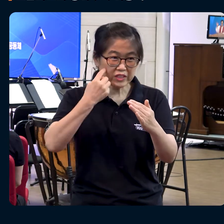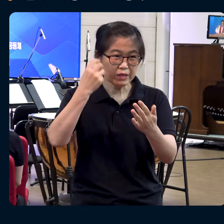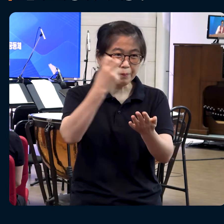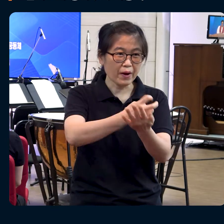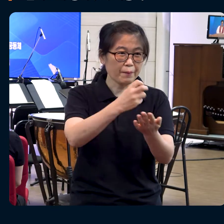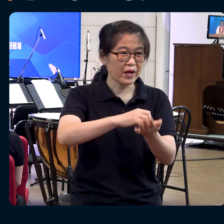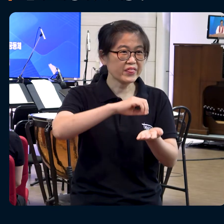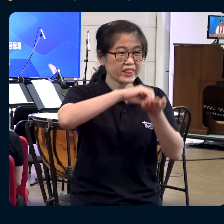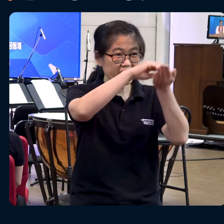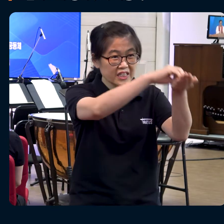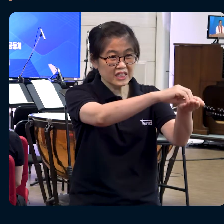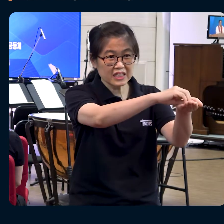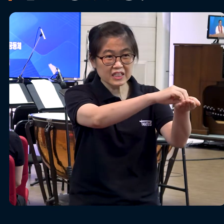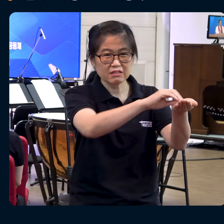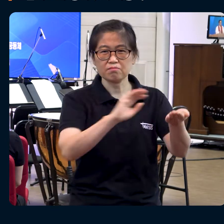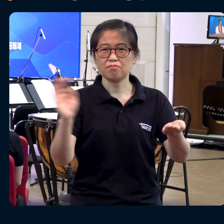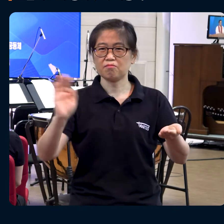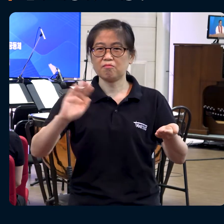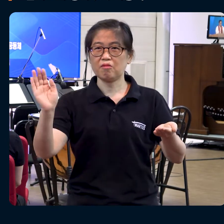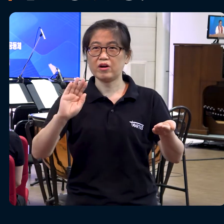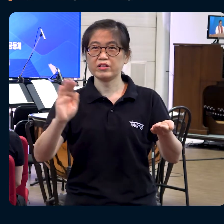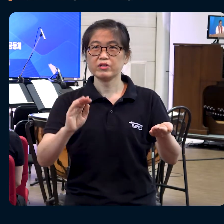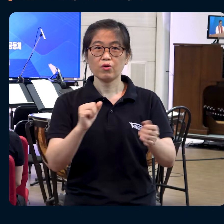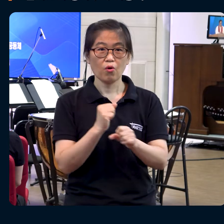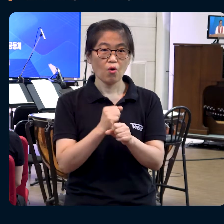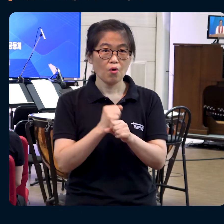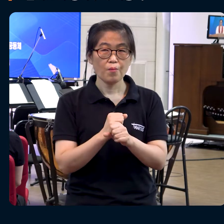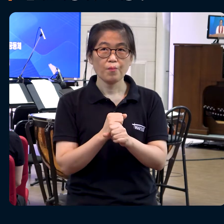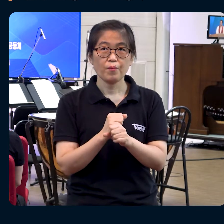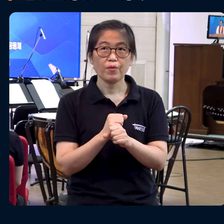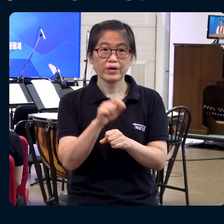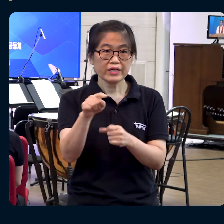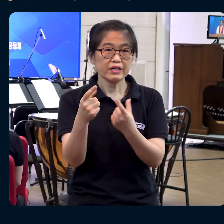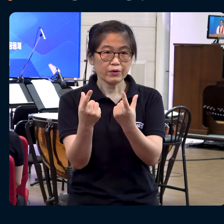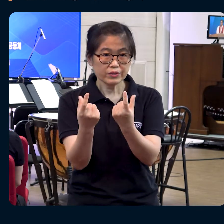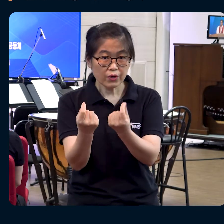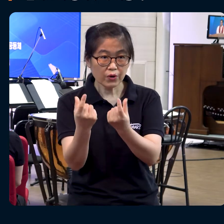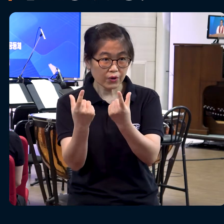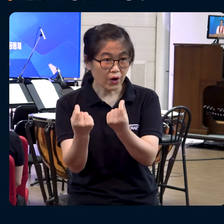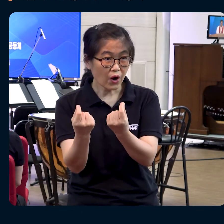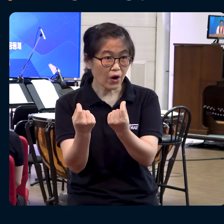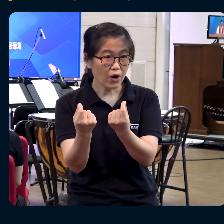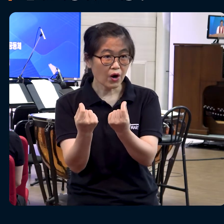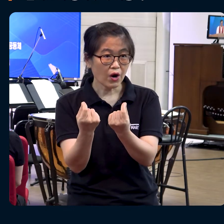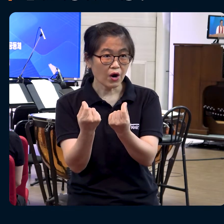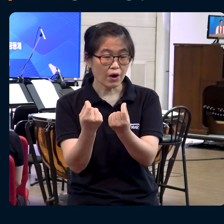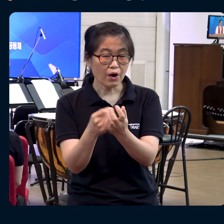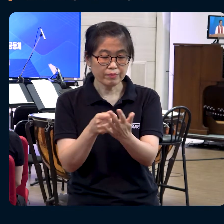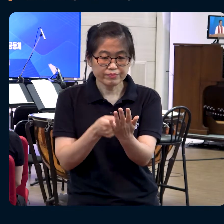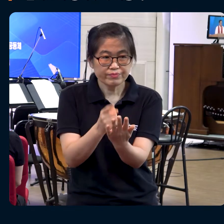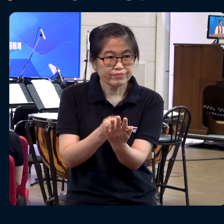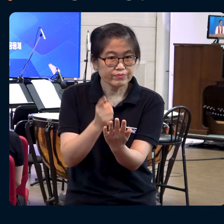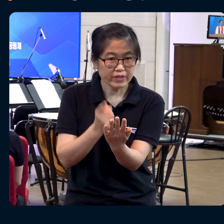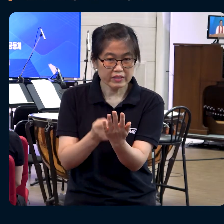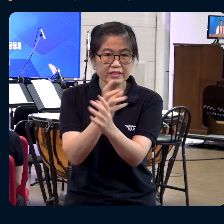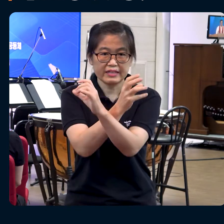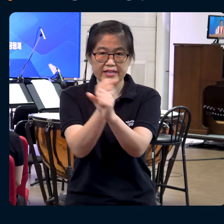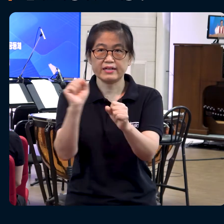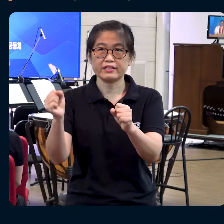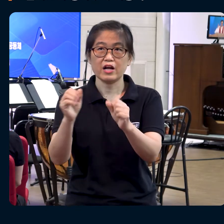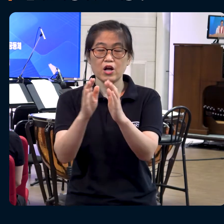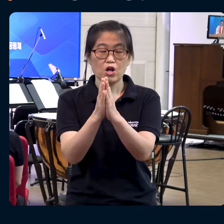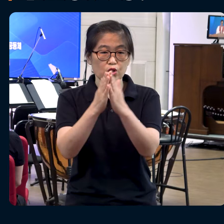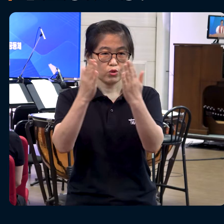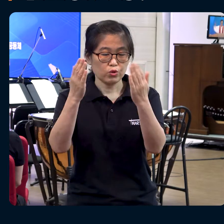무슨 법원 등기를 하거나 이럴 수가 없으니까 이렇게 주술적인 의미를 담아서 계약을 했다는 거예요. 그러니까 계약을 할